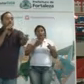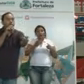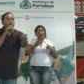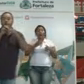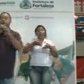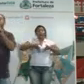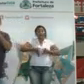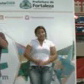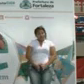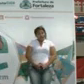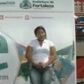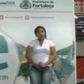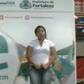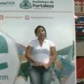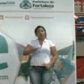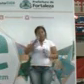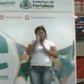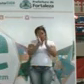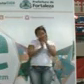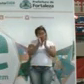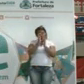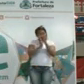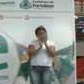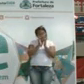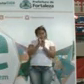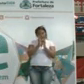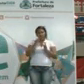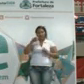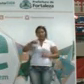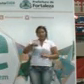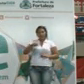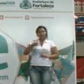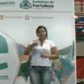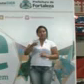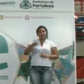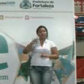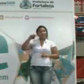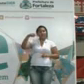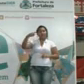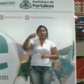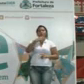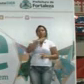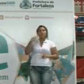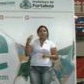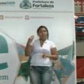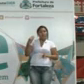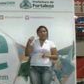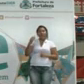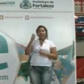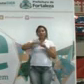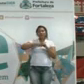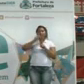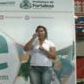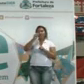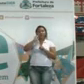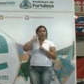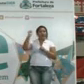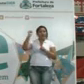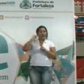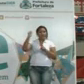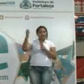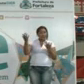chamado Jesus, que você vai matar em abril, que é a Semana Santa. Você não entende isso,